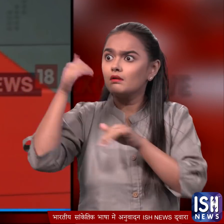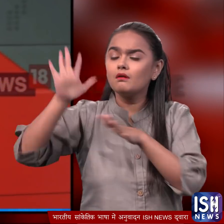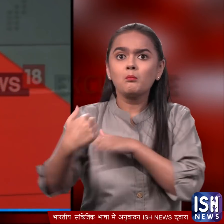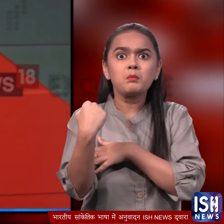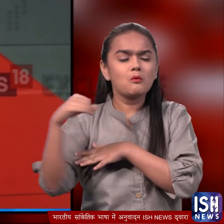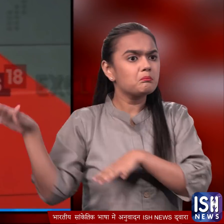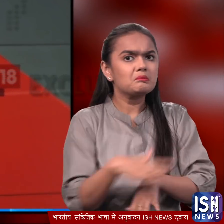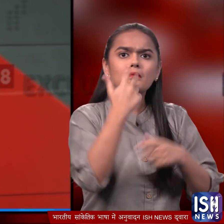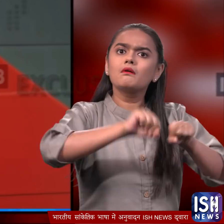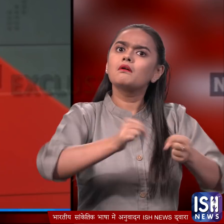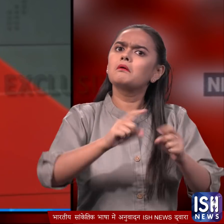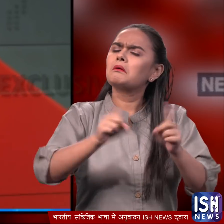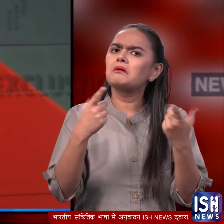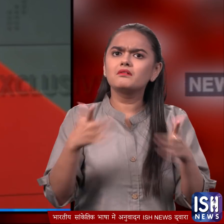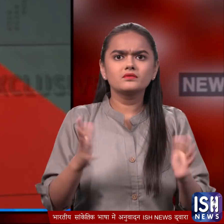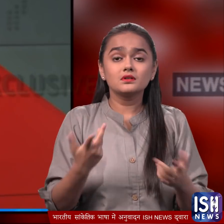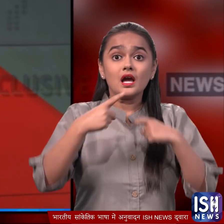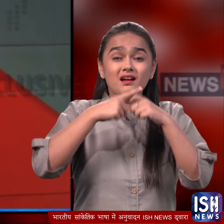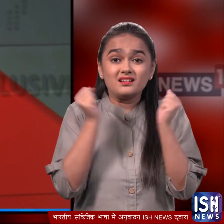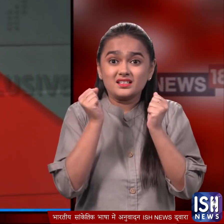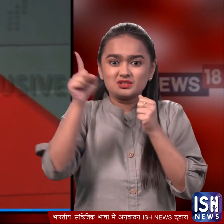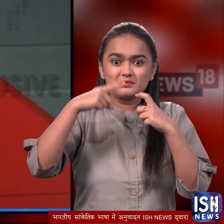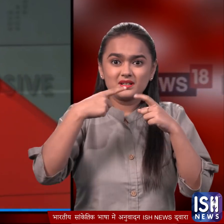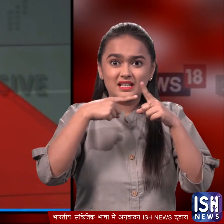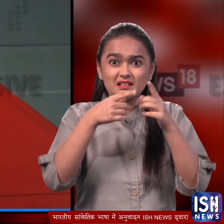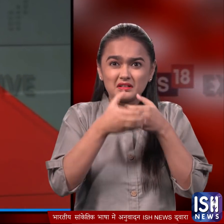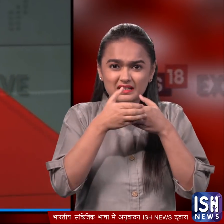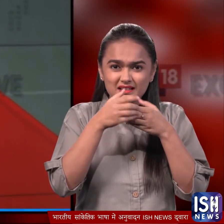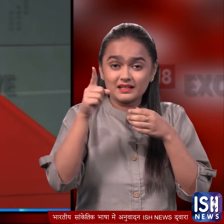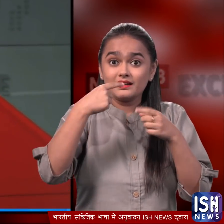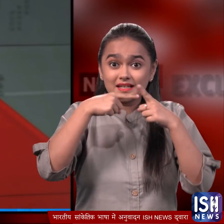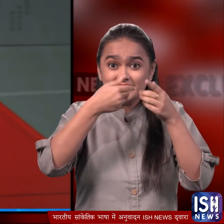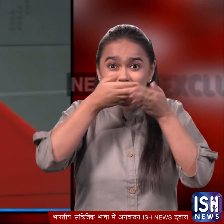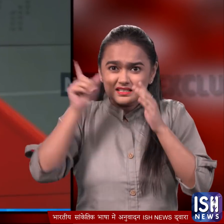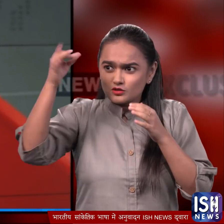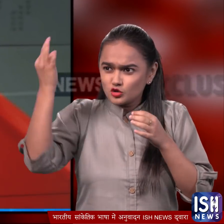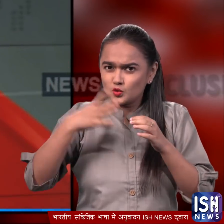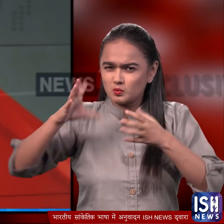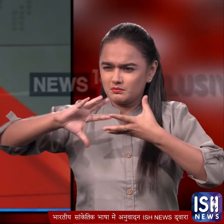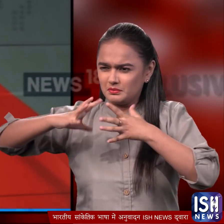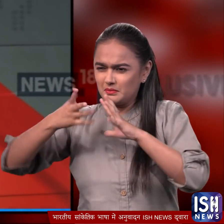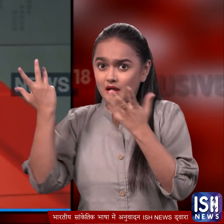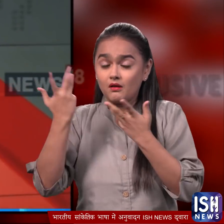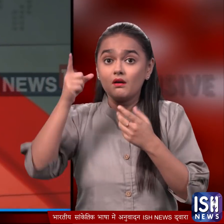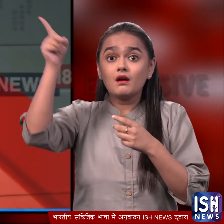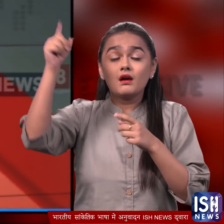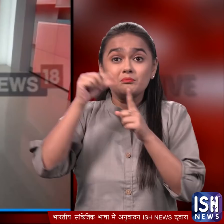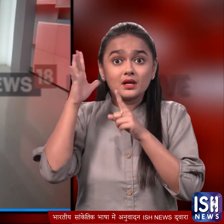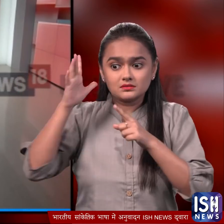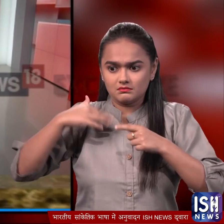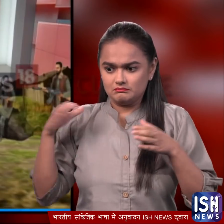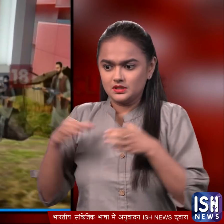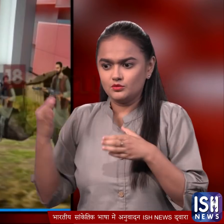हुआ। कश्मीर में आतंकवाद फैलाने के लिए पाकिस्तान ने एक नया आतंकी संगठन तैयार किया है। न्यूज 18 के संदीप बोल की रिपोर्ट